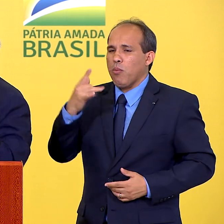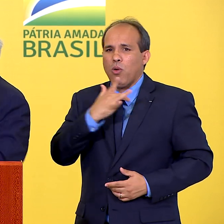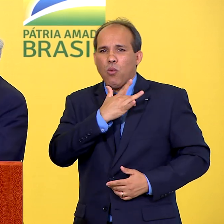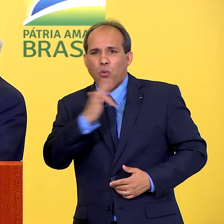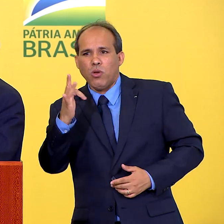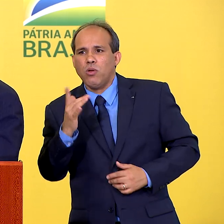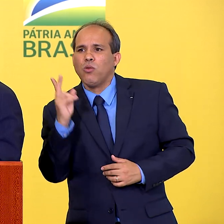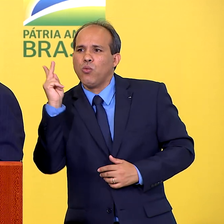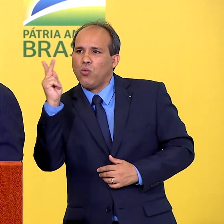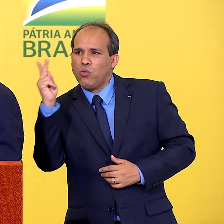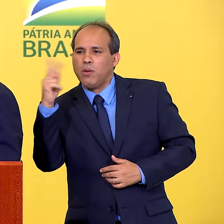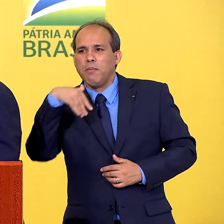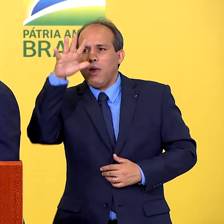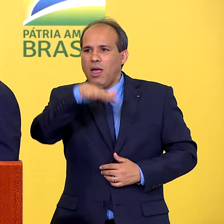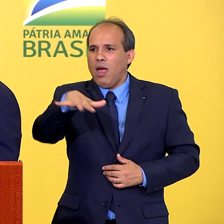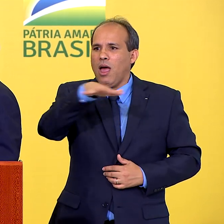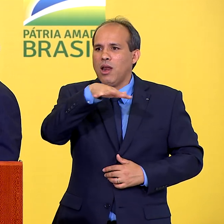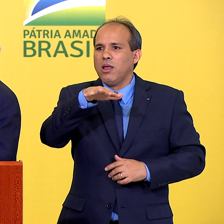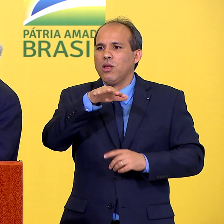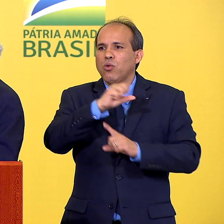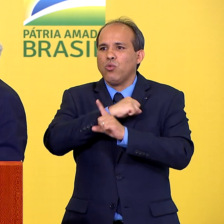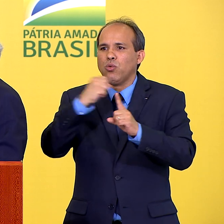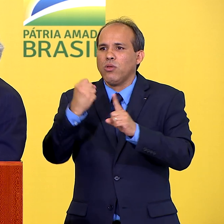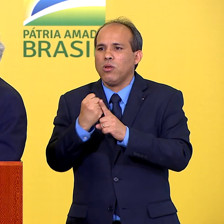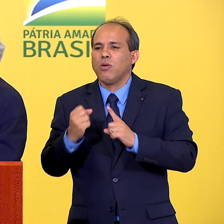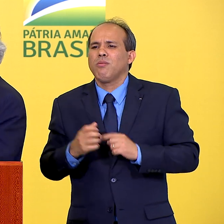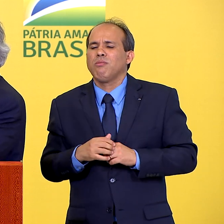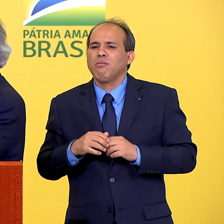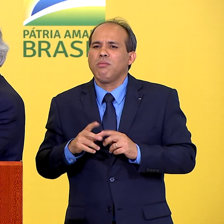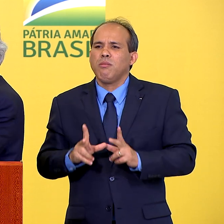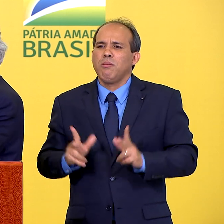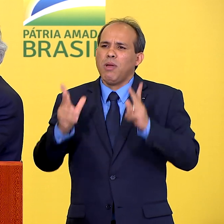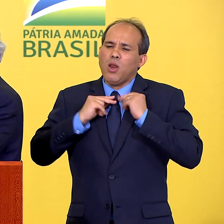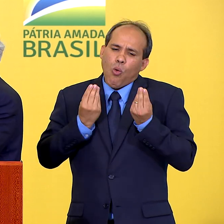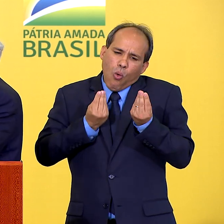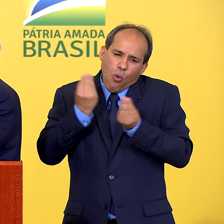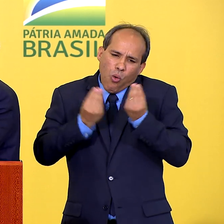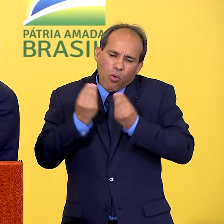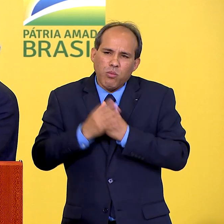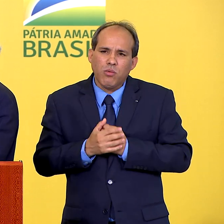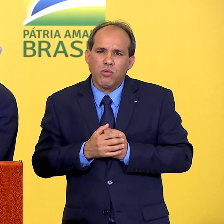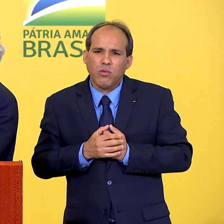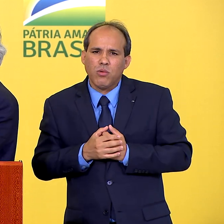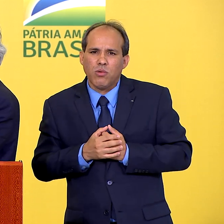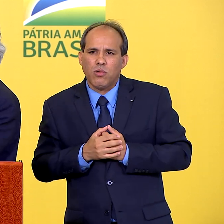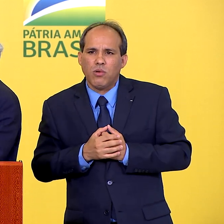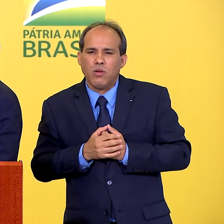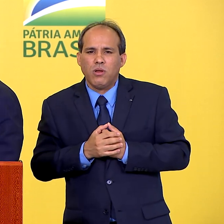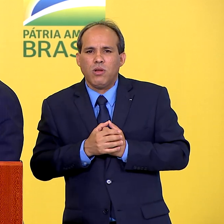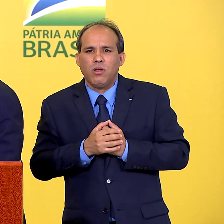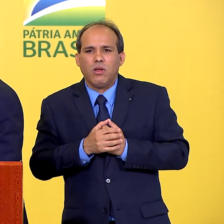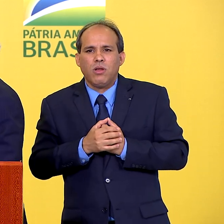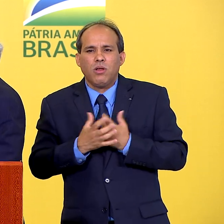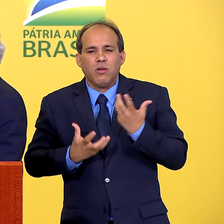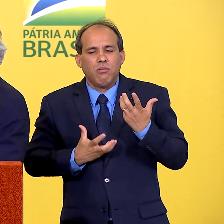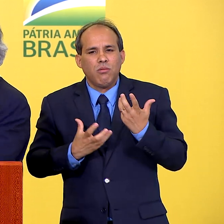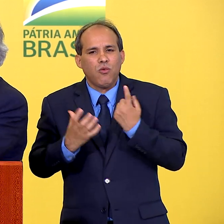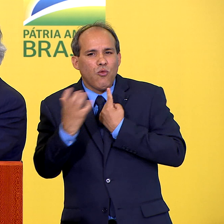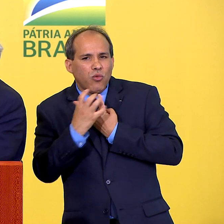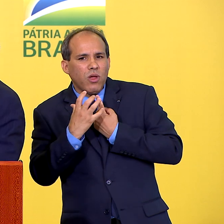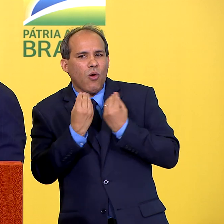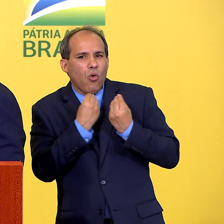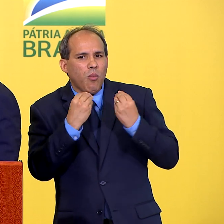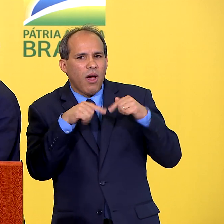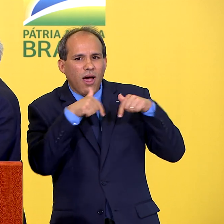que ficaram com essa área social, têm todo o mérito de conceberem e inspirarem essas medidas. A